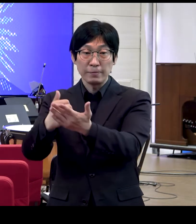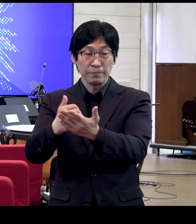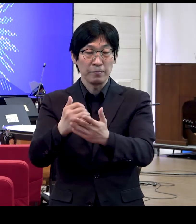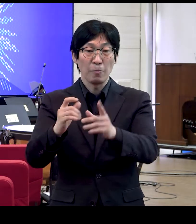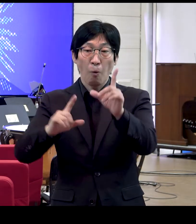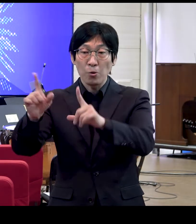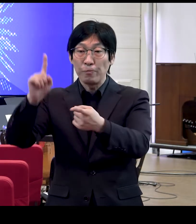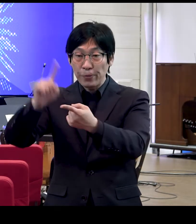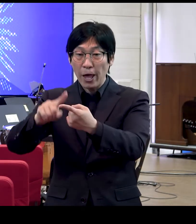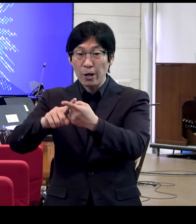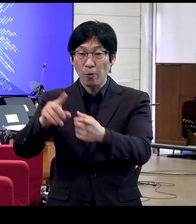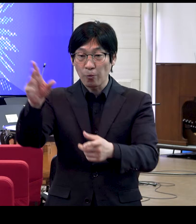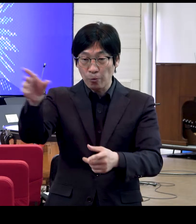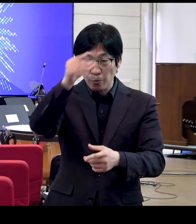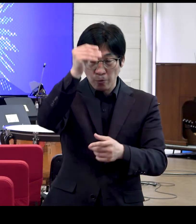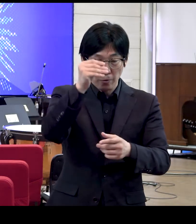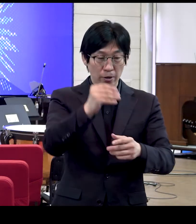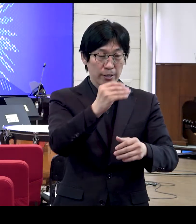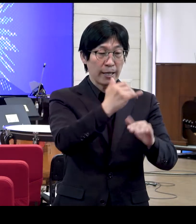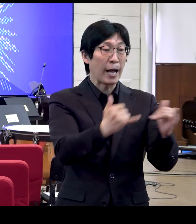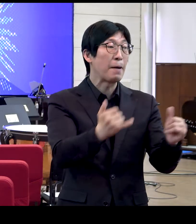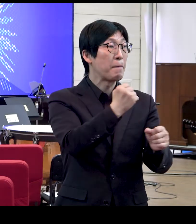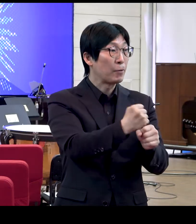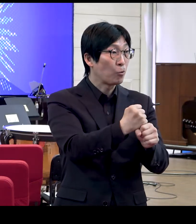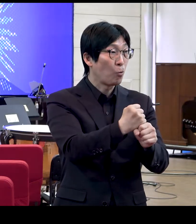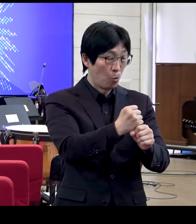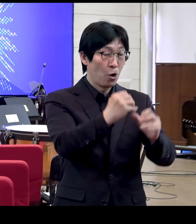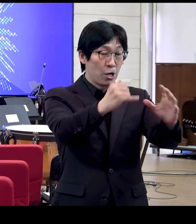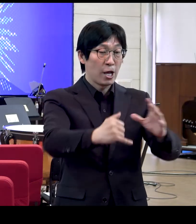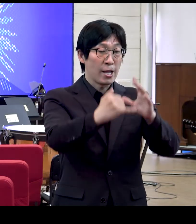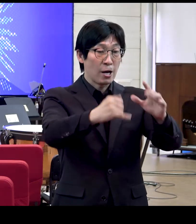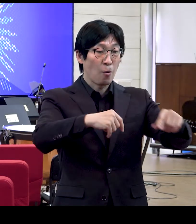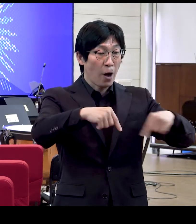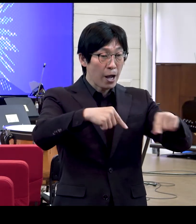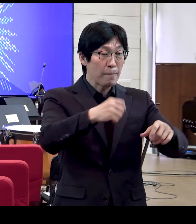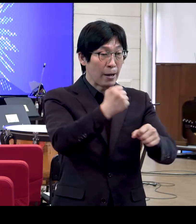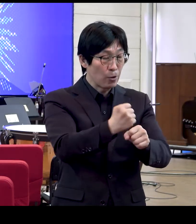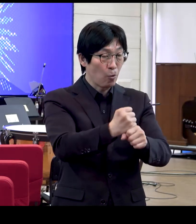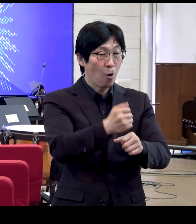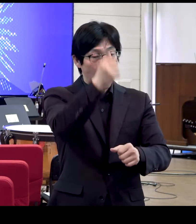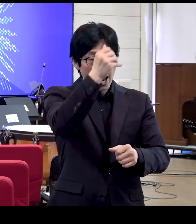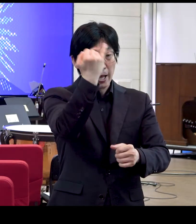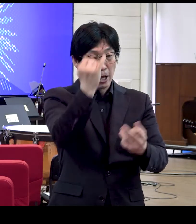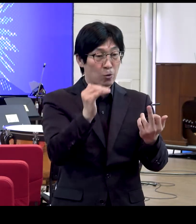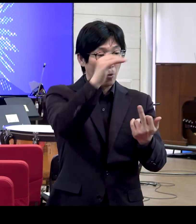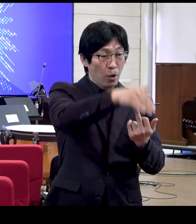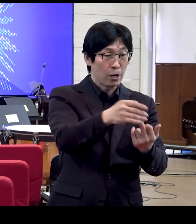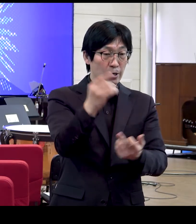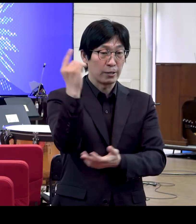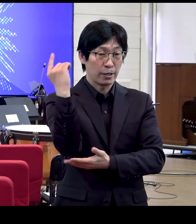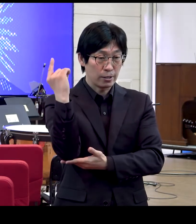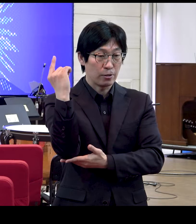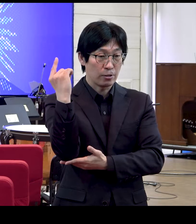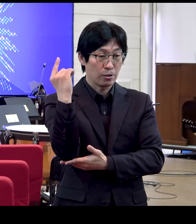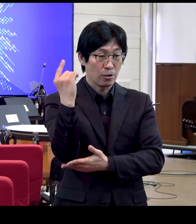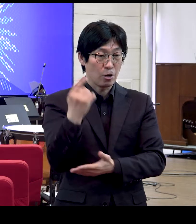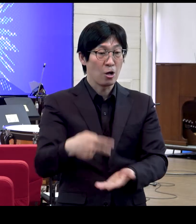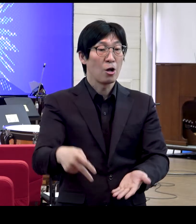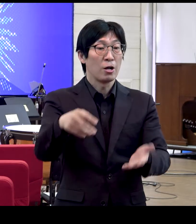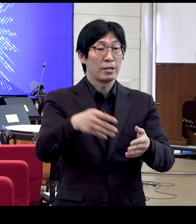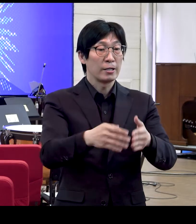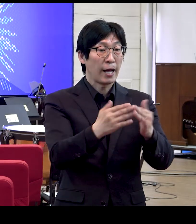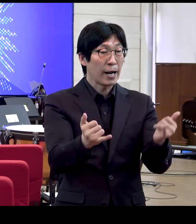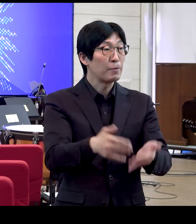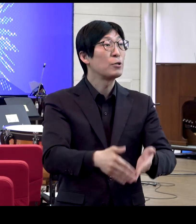지으시고 그리고 그로 하여금 이 세상을 관리하도록, 특히 에덴 동산의 관리자로 세우시면서,